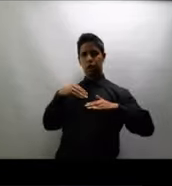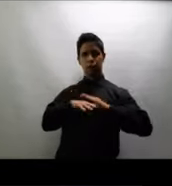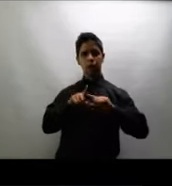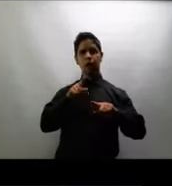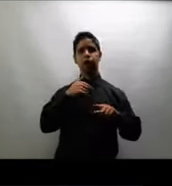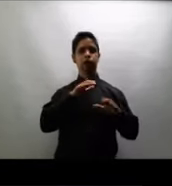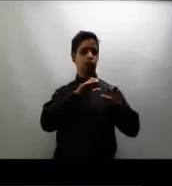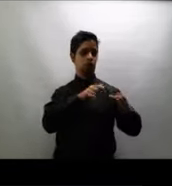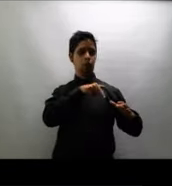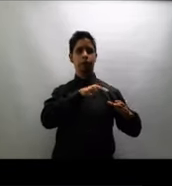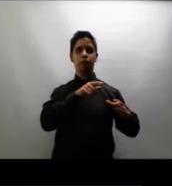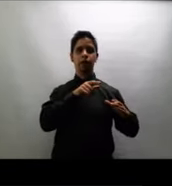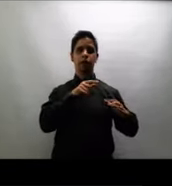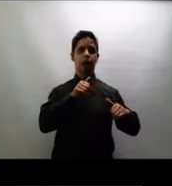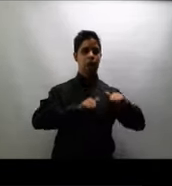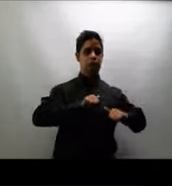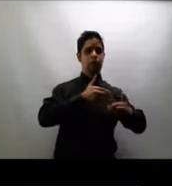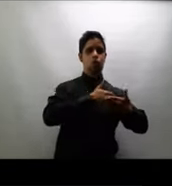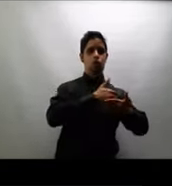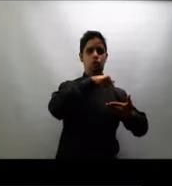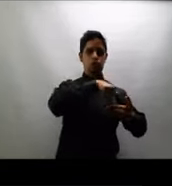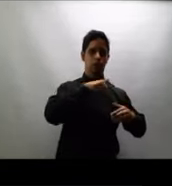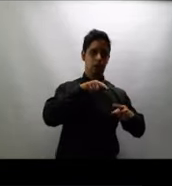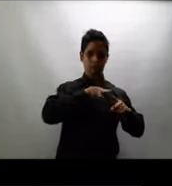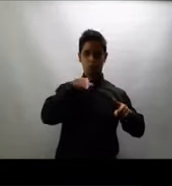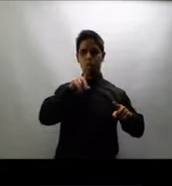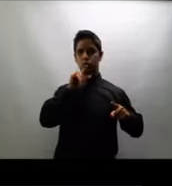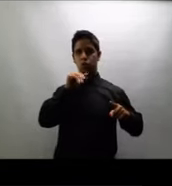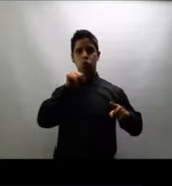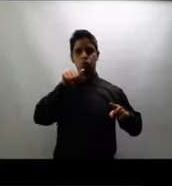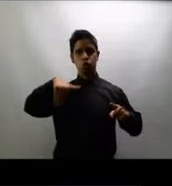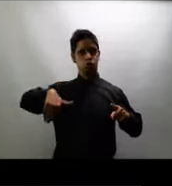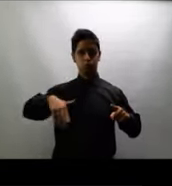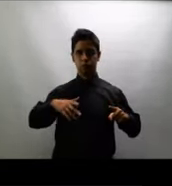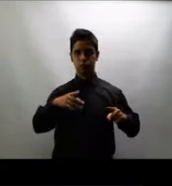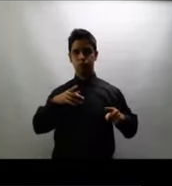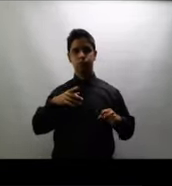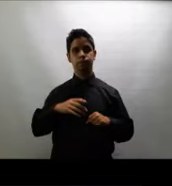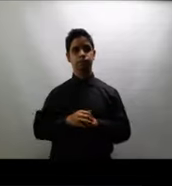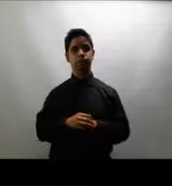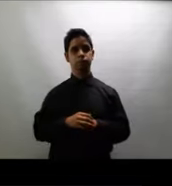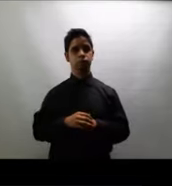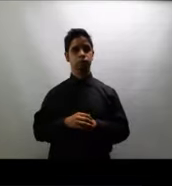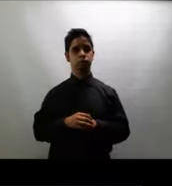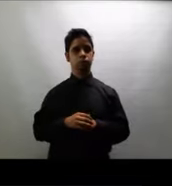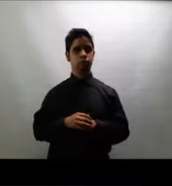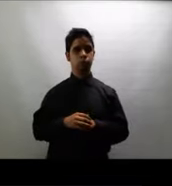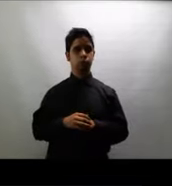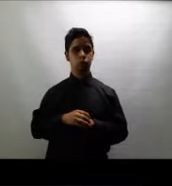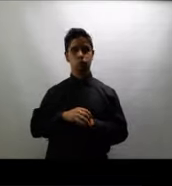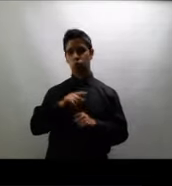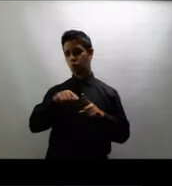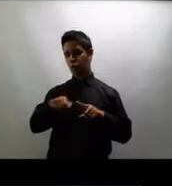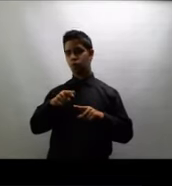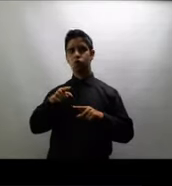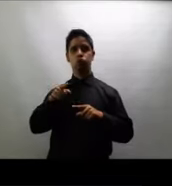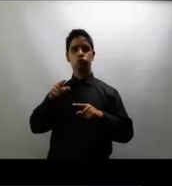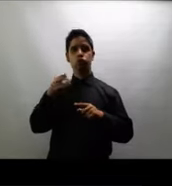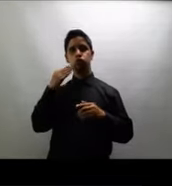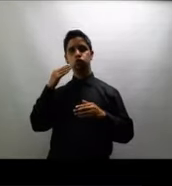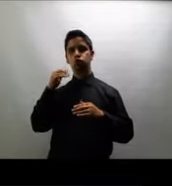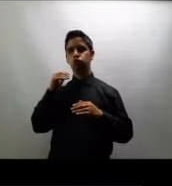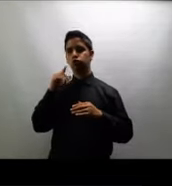la industria discográfica tiene por costumbre, cuando tienen estos lanzamientos muy cerca a las fechas de